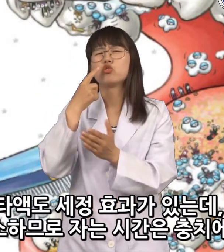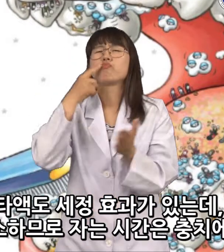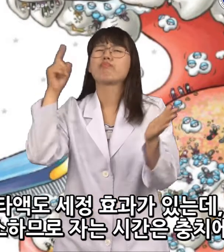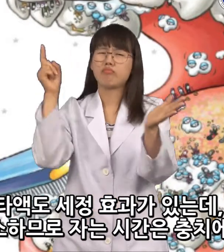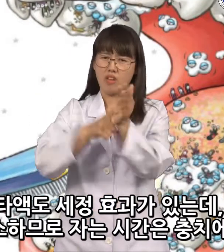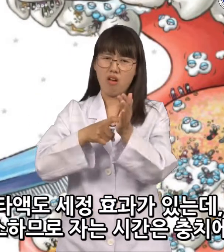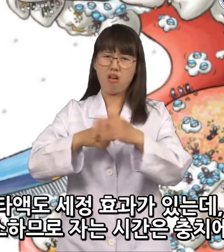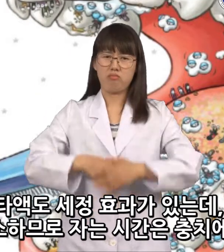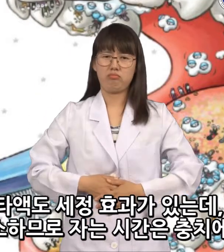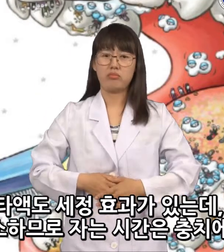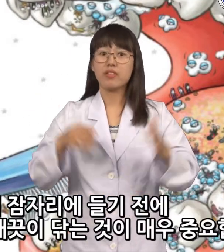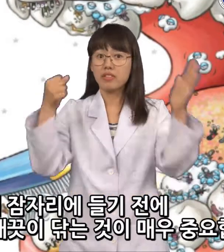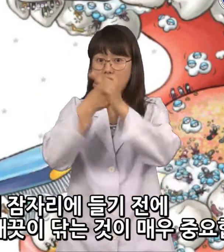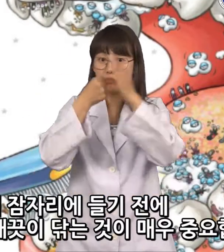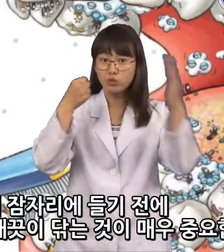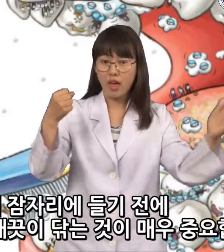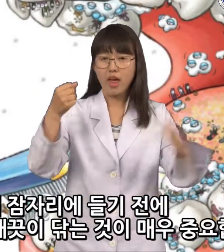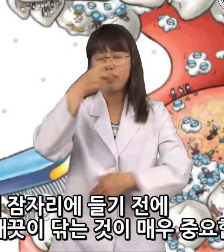취약합니다.